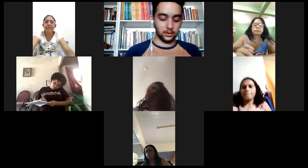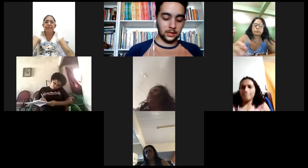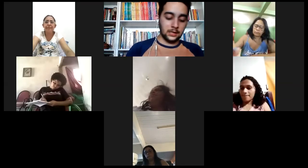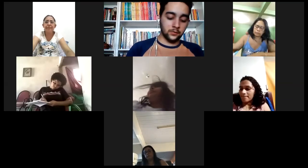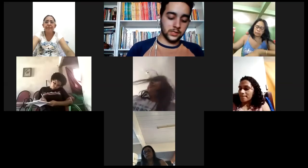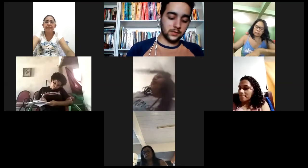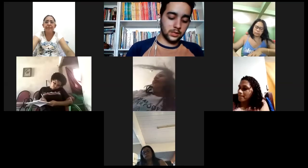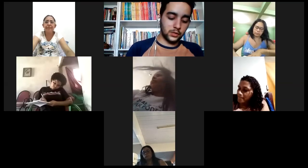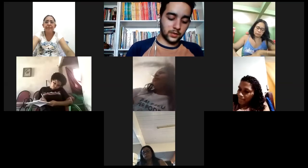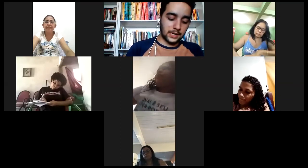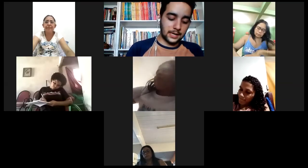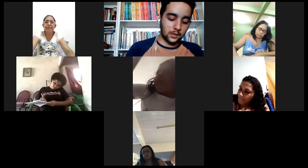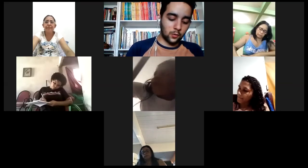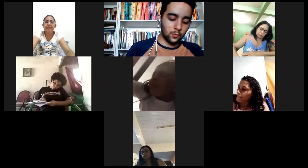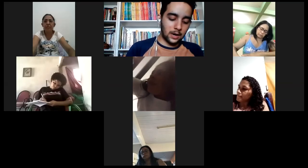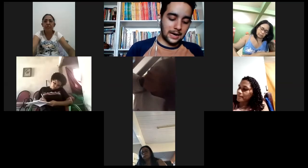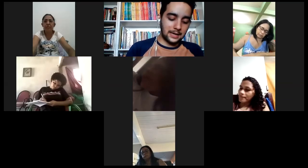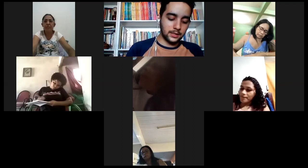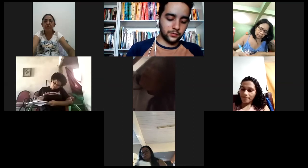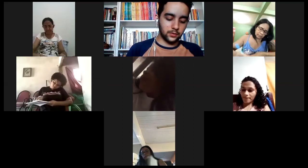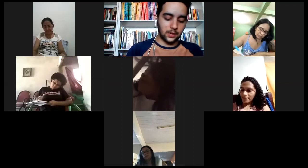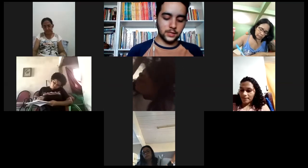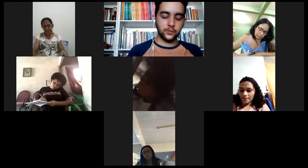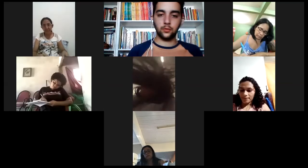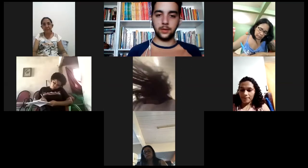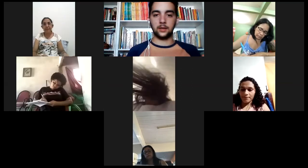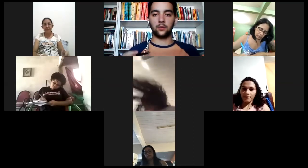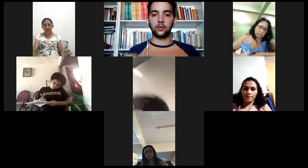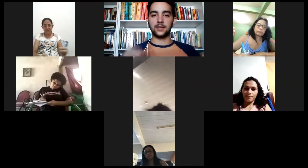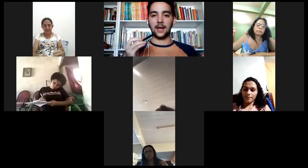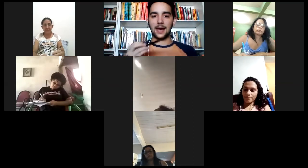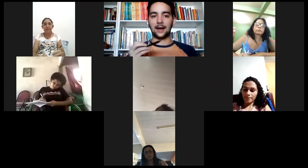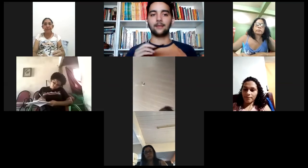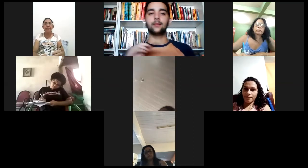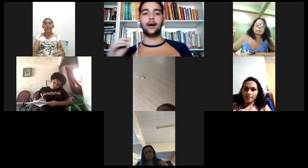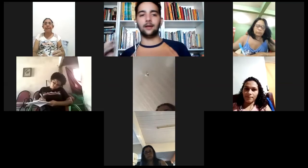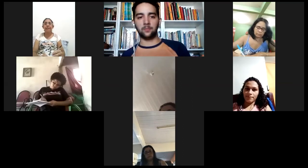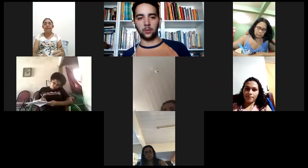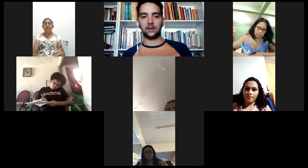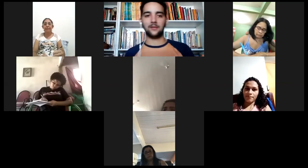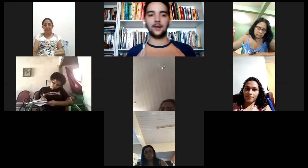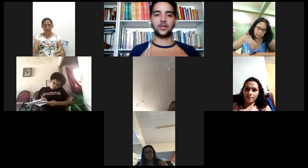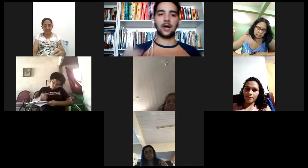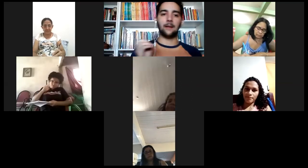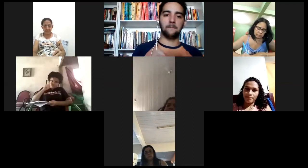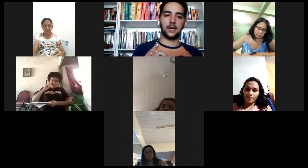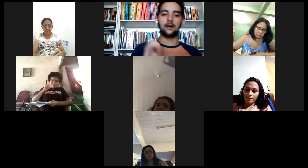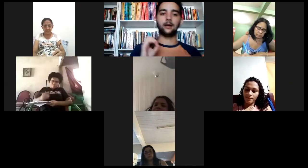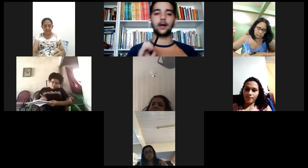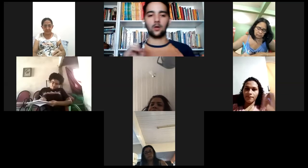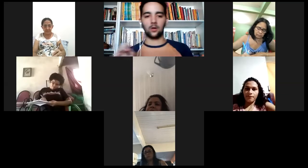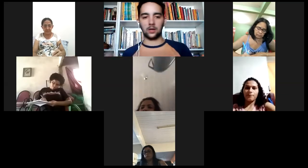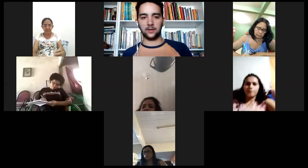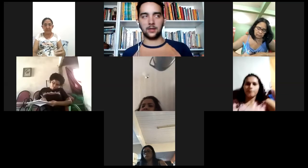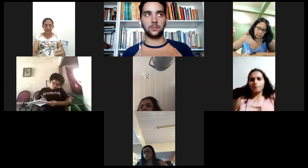Certo. Vocês vão identificar aí como A, indivíduo A e indivíduo B. Então, eu vou dizer A, aí bota a fala de A. B,